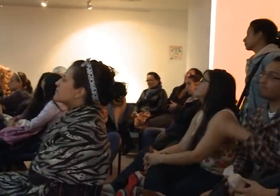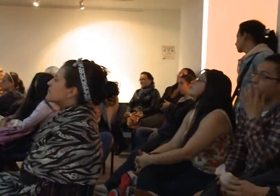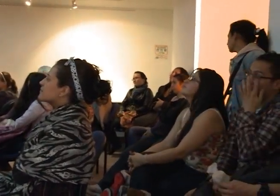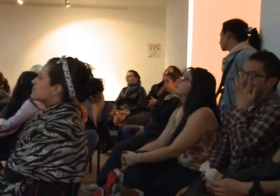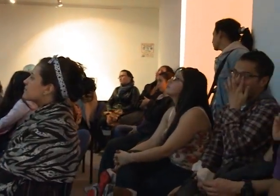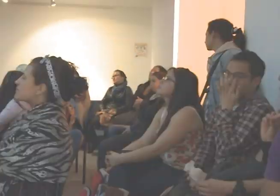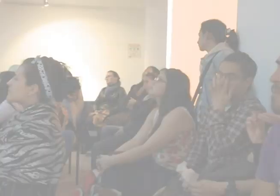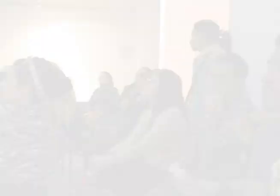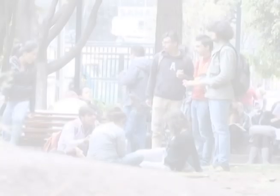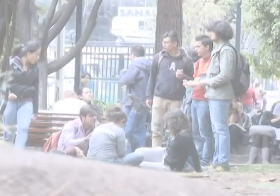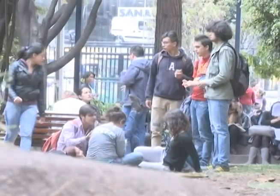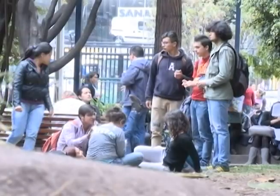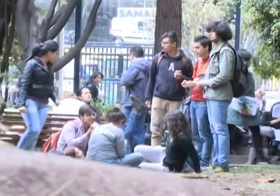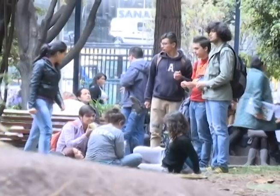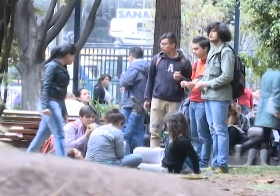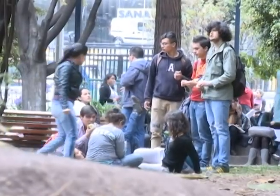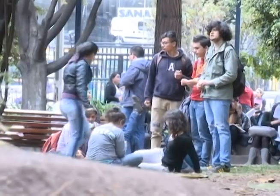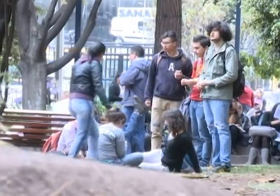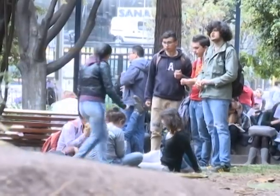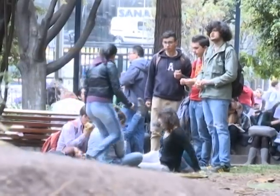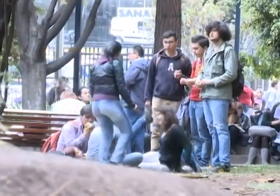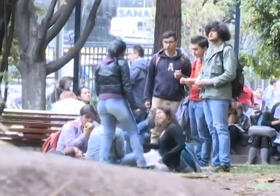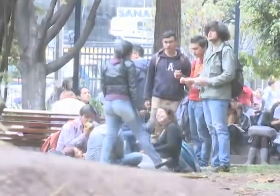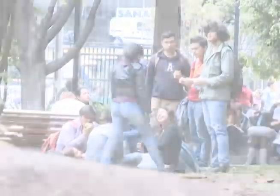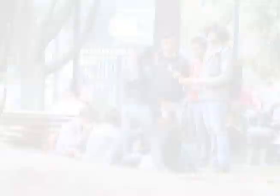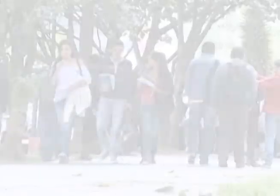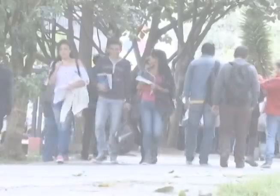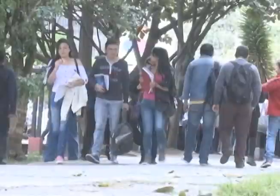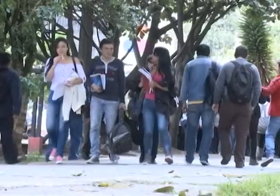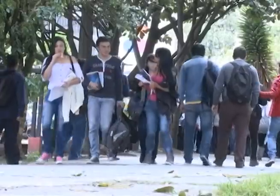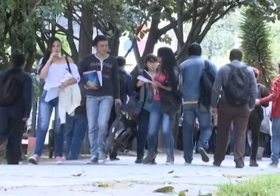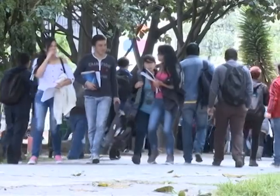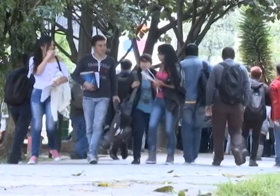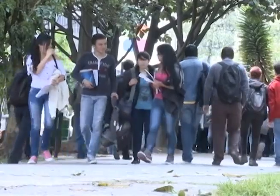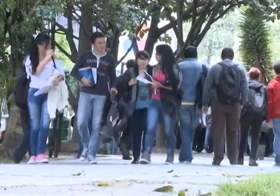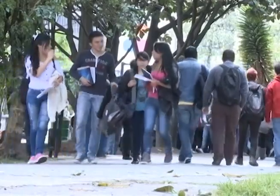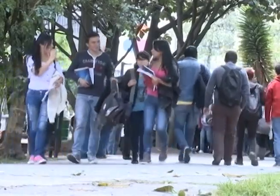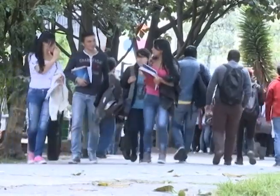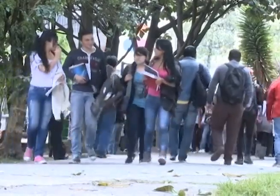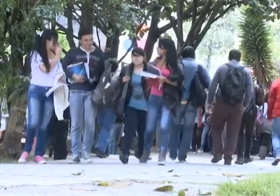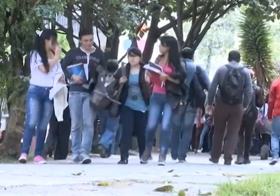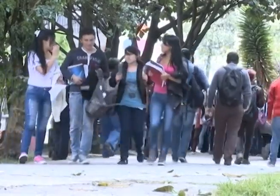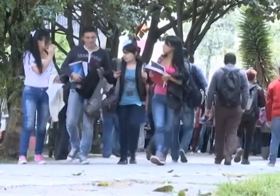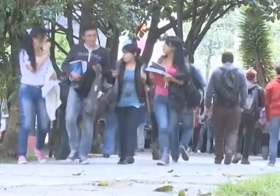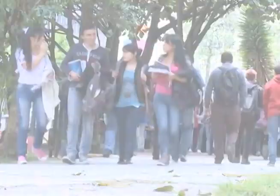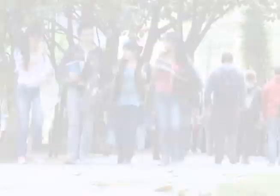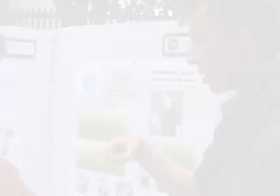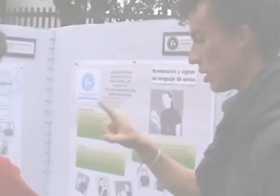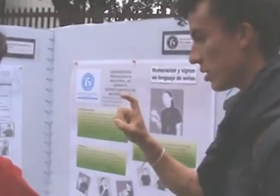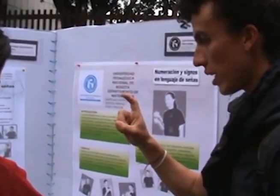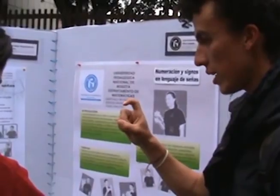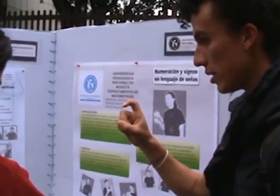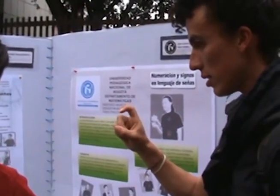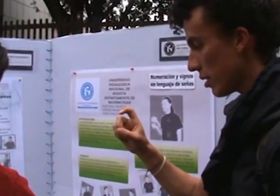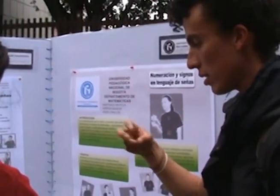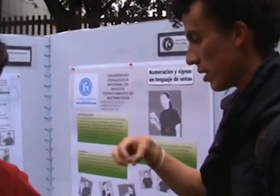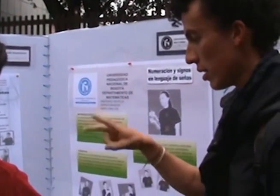concepto de inclusión en el caso de los alumnos sordos ha sido y es en la actualidad el origen de una gran controversia. Dos